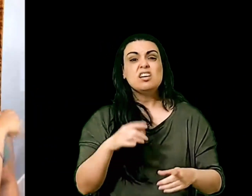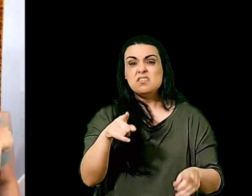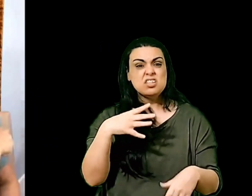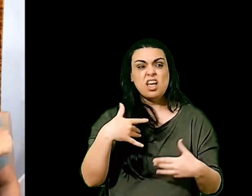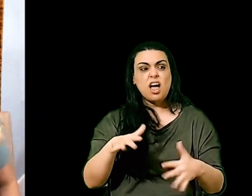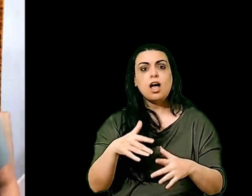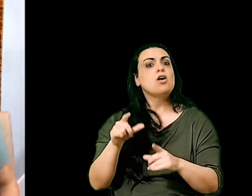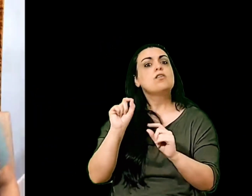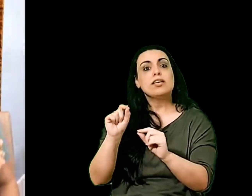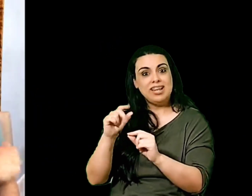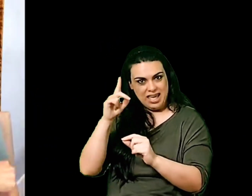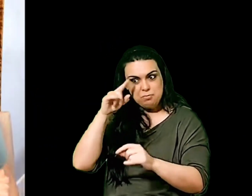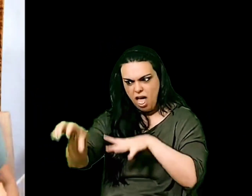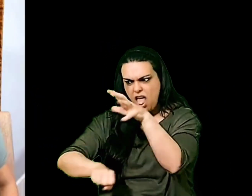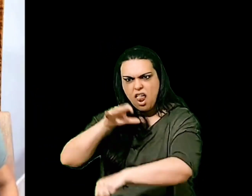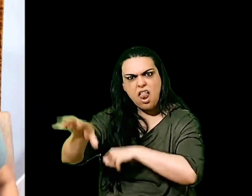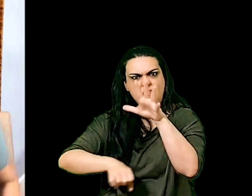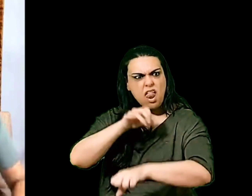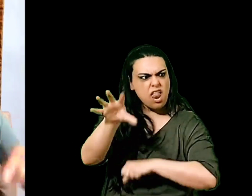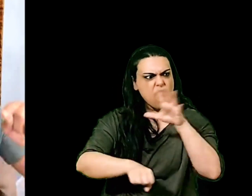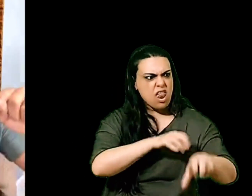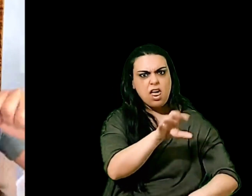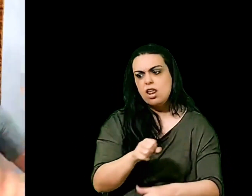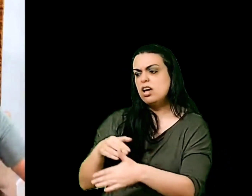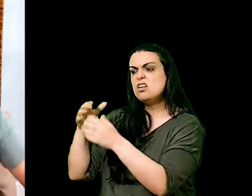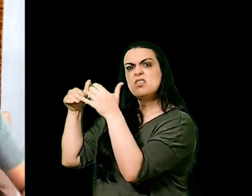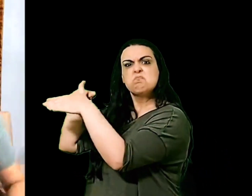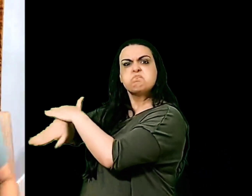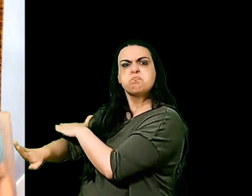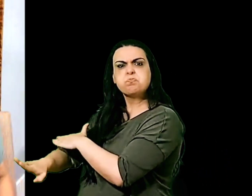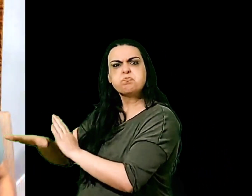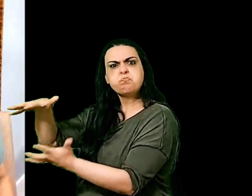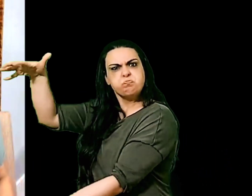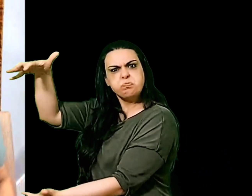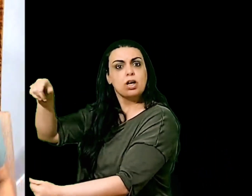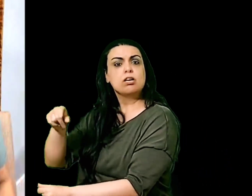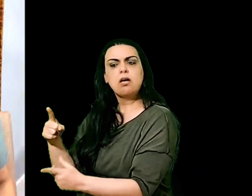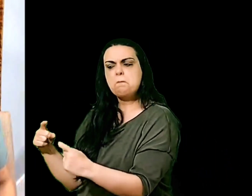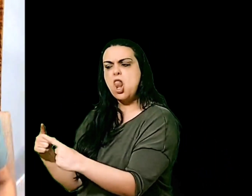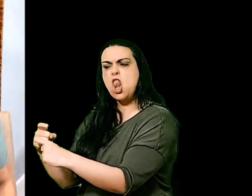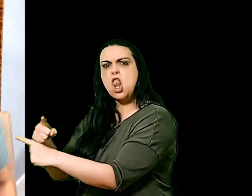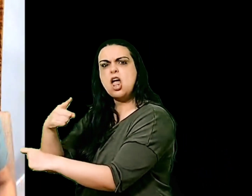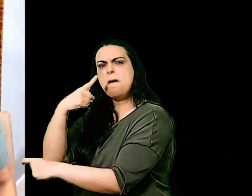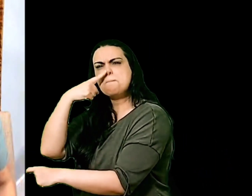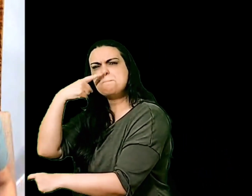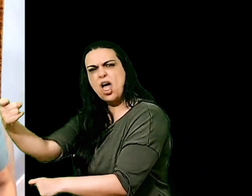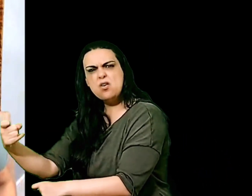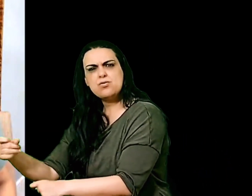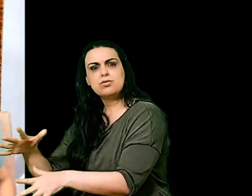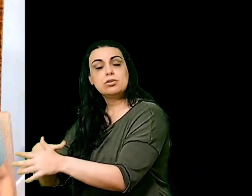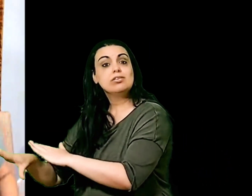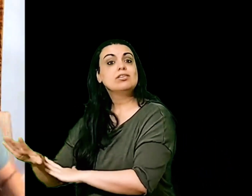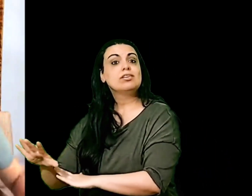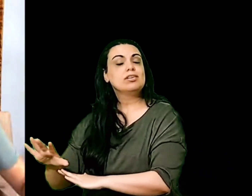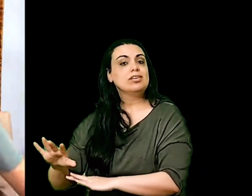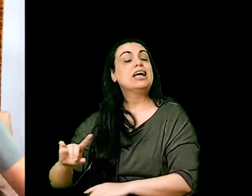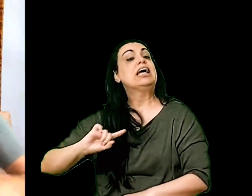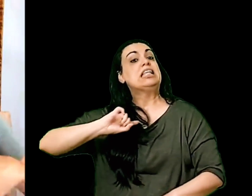parará, teve verme, apodreceu. Agora, no dia que lhes foi dada a oportunidade de pegar a porção